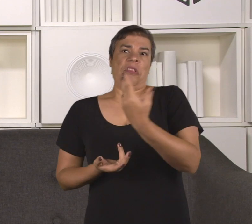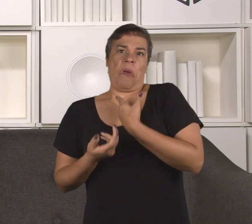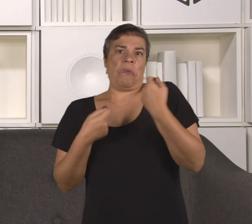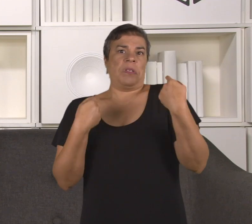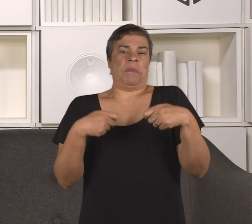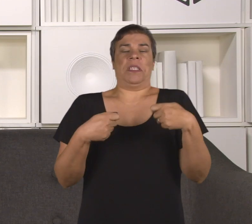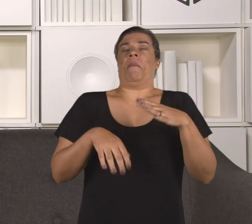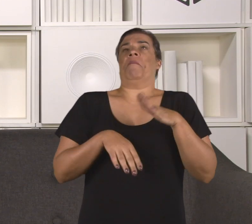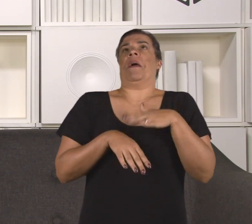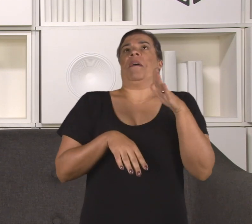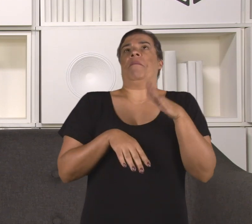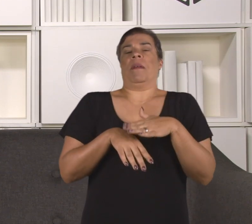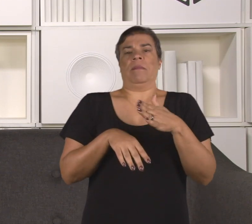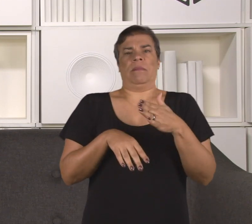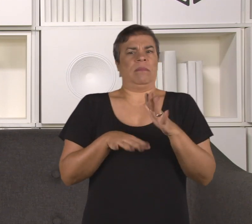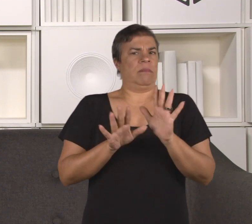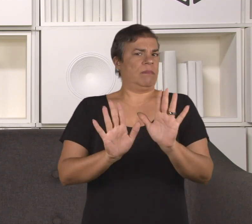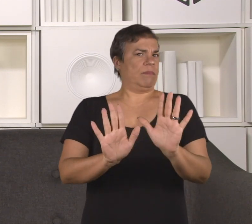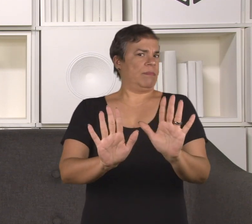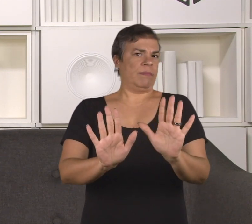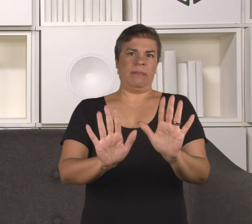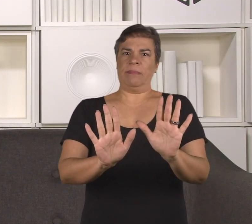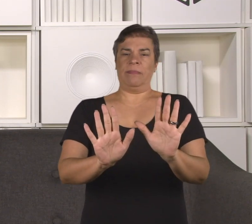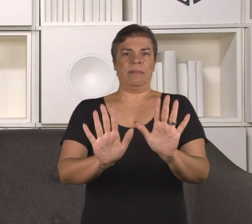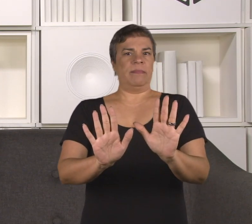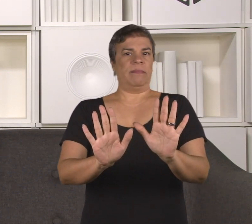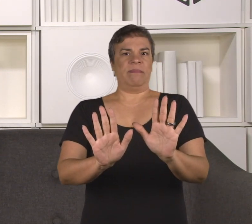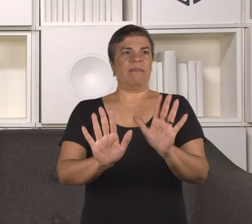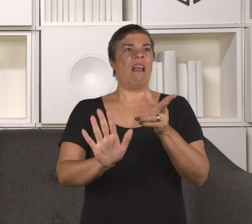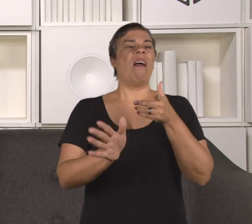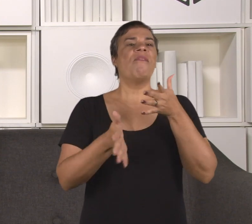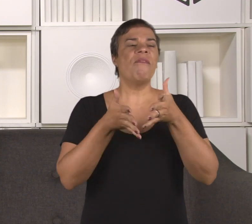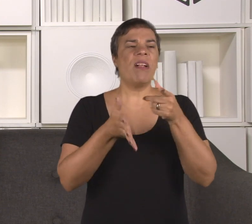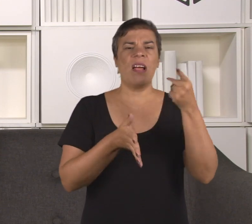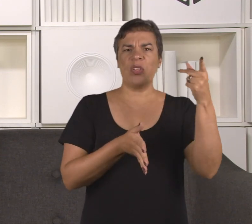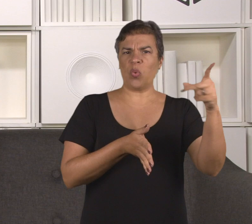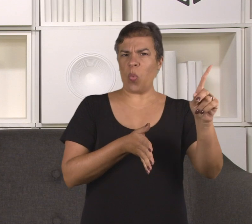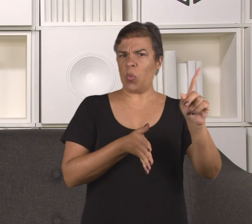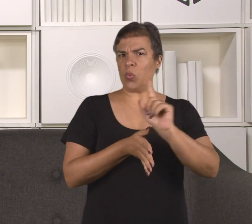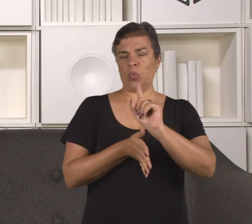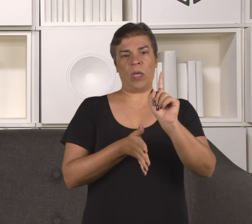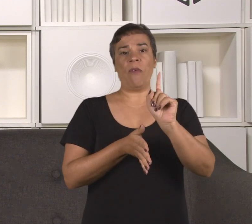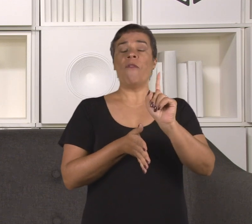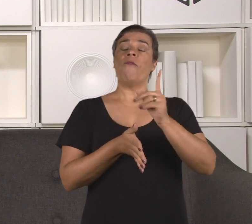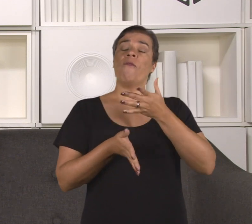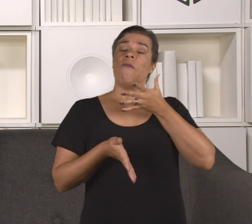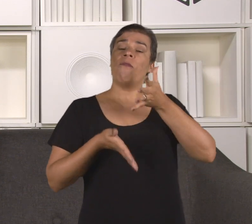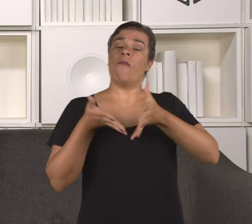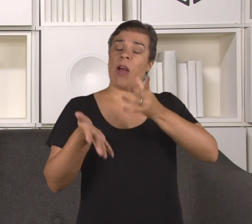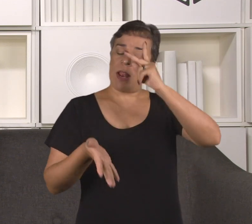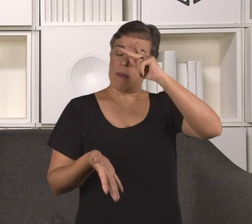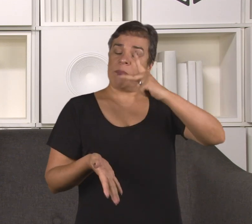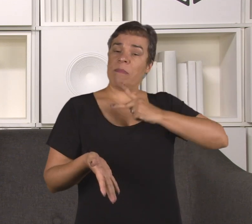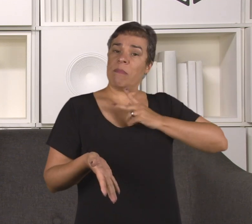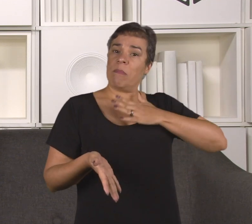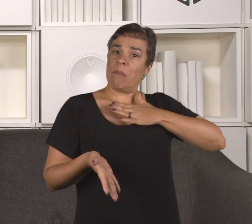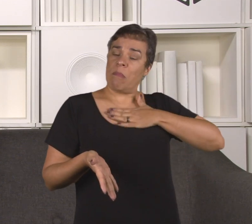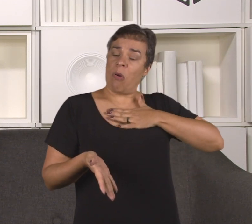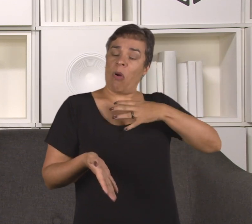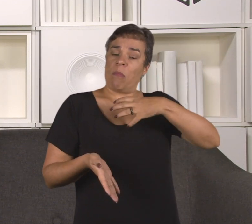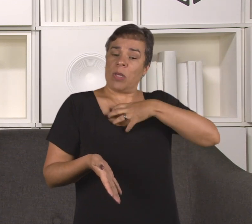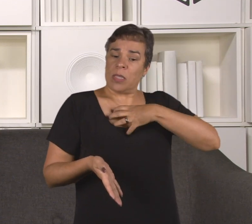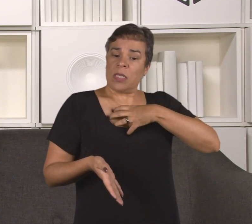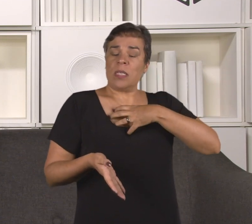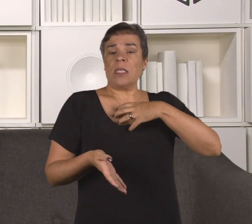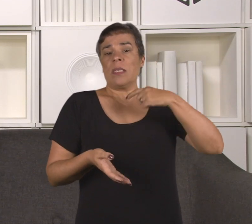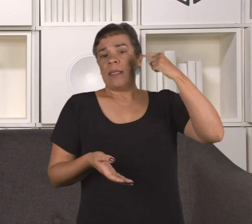precisamos mais, ou não fale dos outros, fale de você, fale como você se sente, fale o que você pensa,